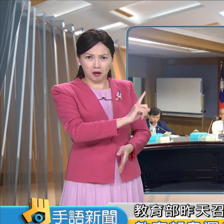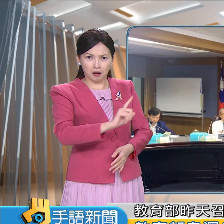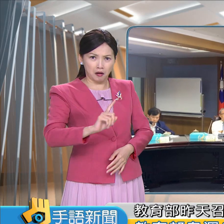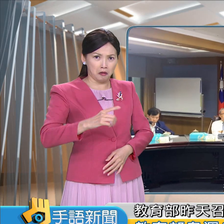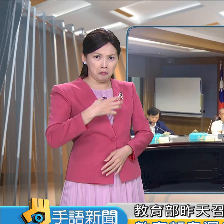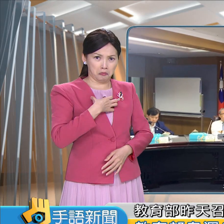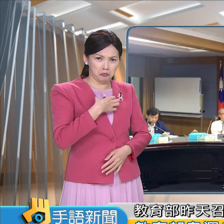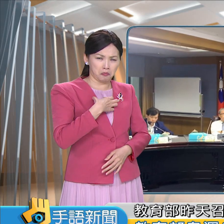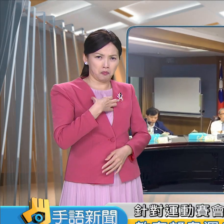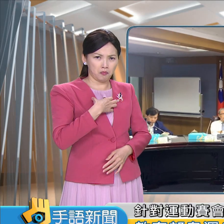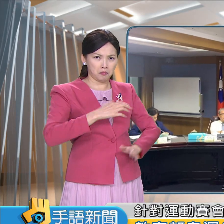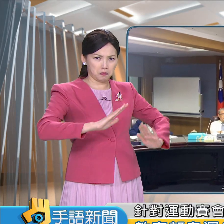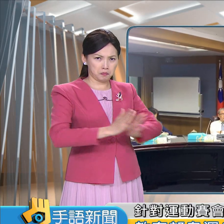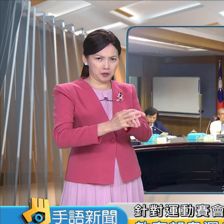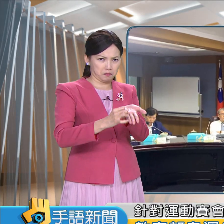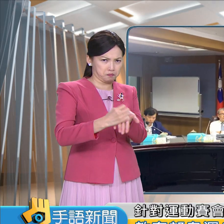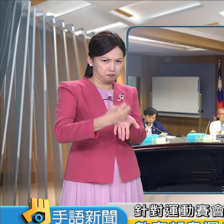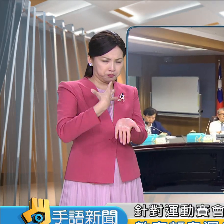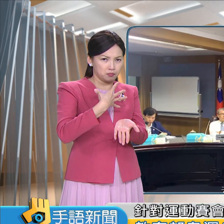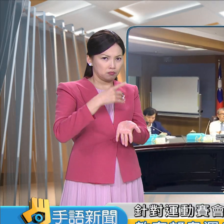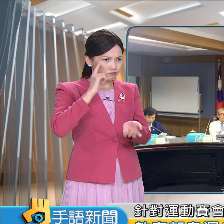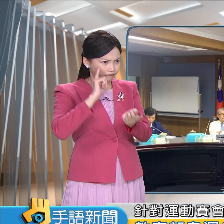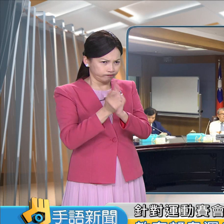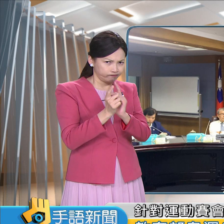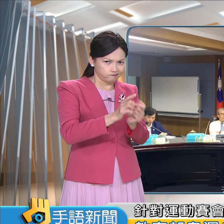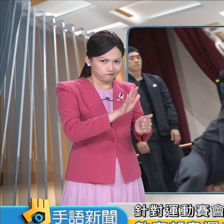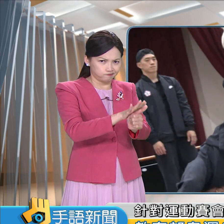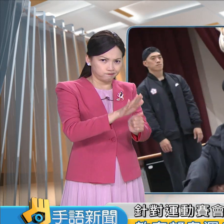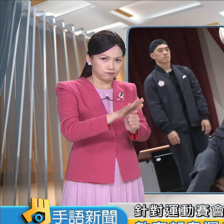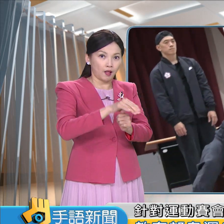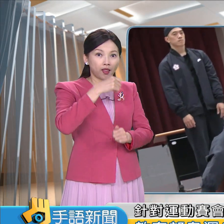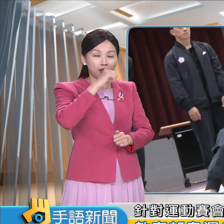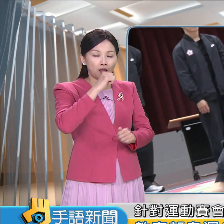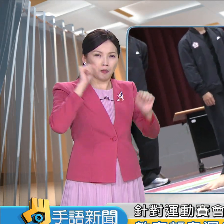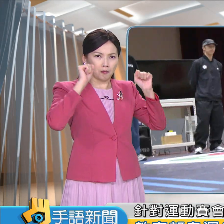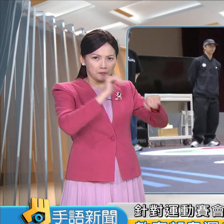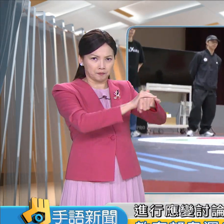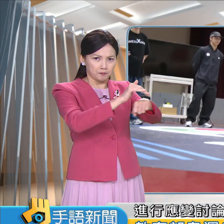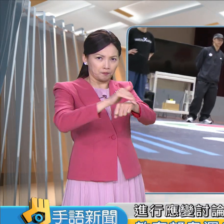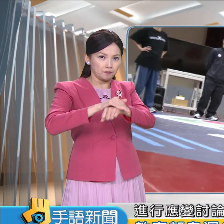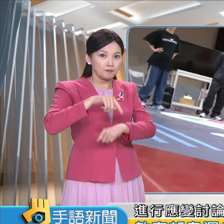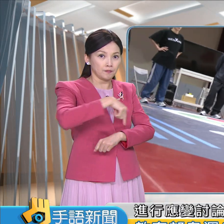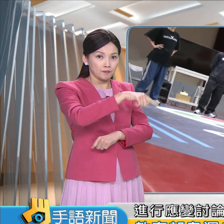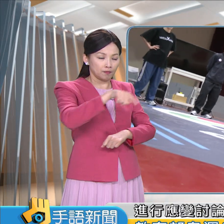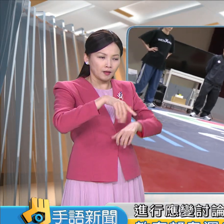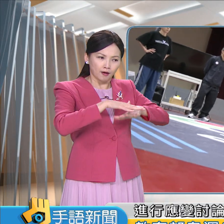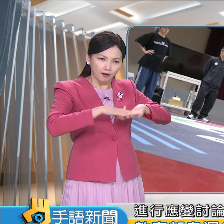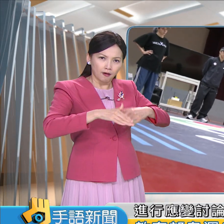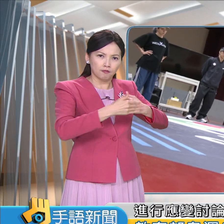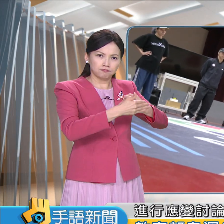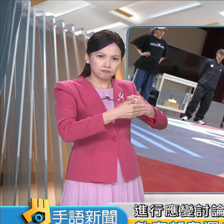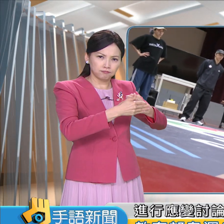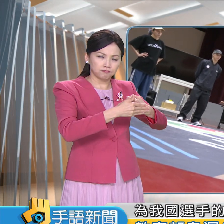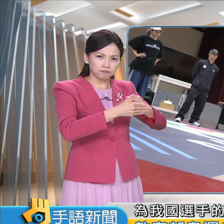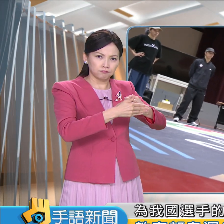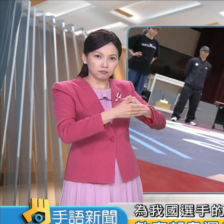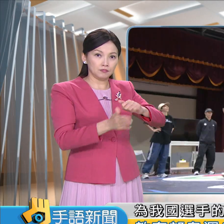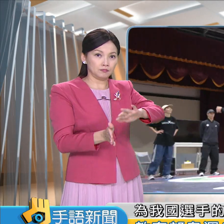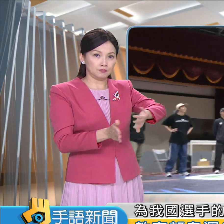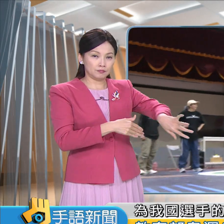议，针对运动赛会可能面对的恐攻样态进行应变讨论，为我国选手的